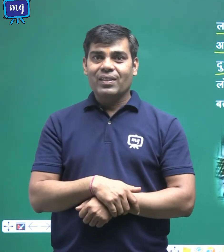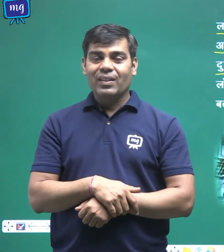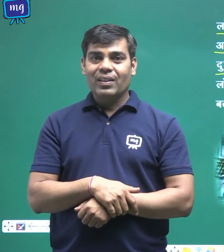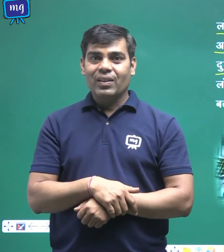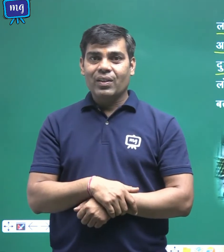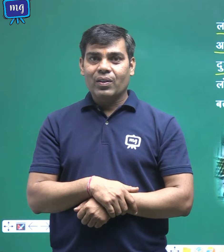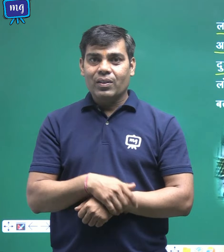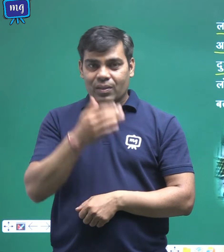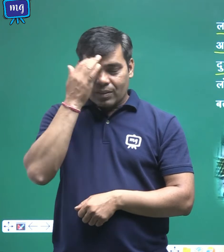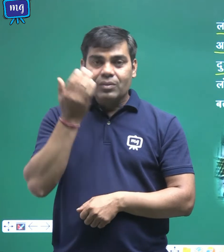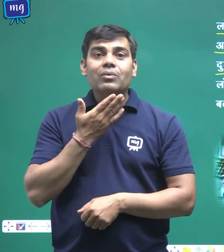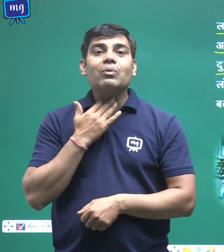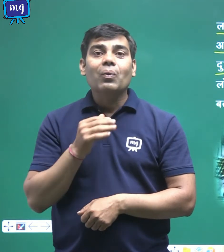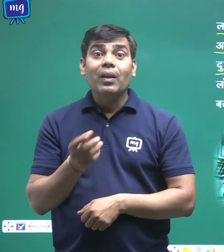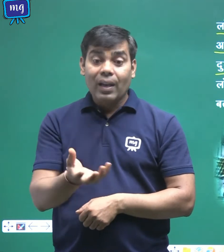गुड़ लेने